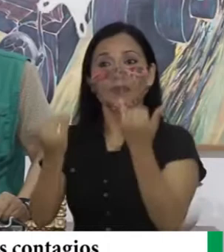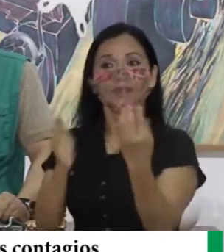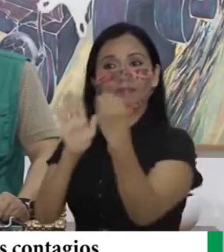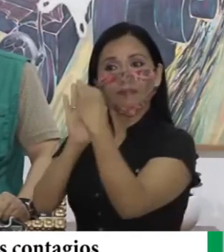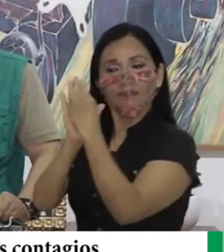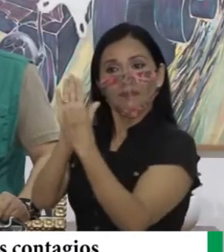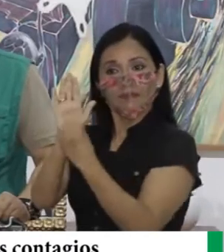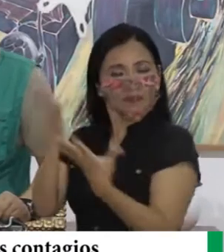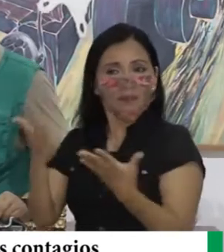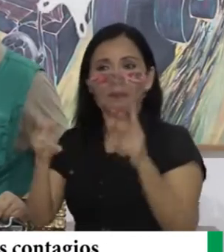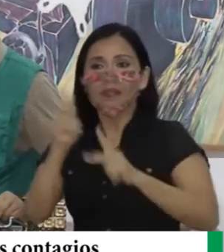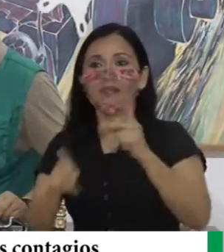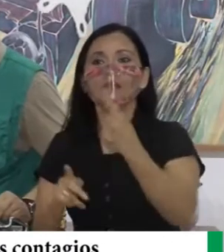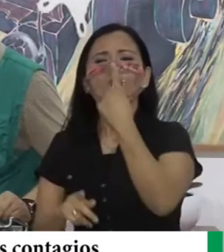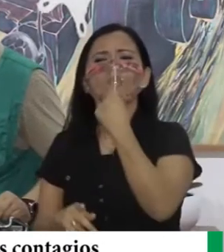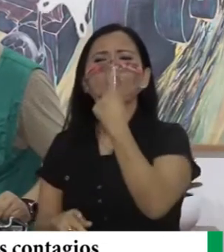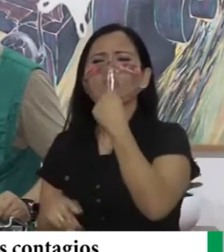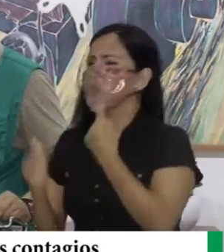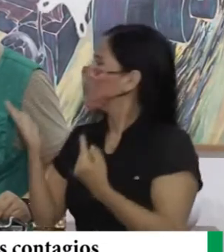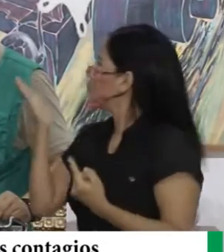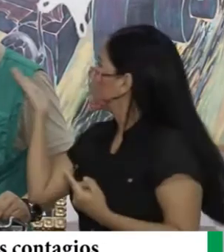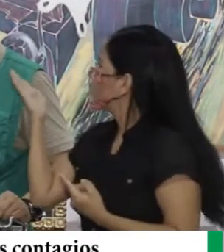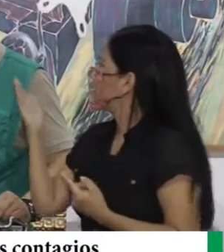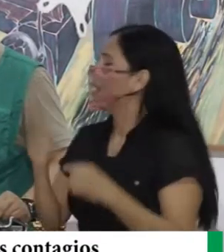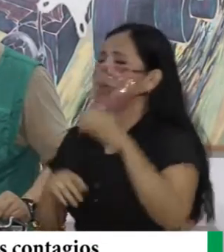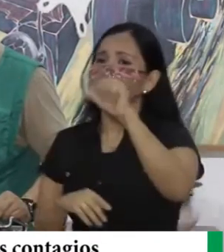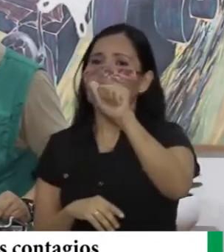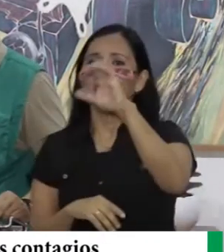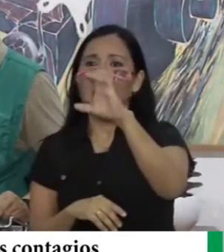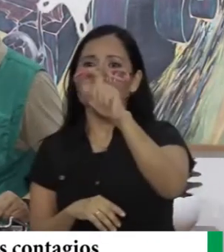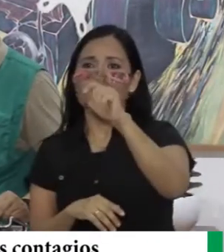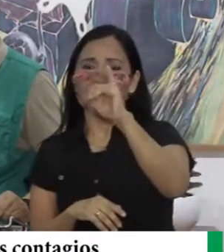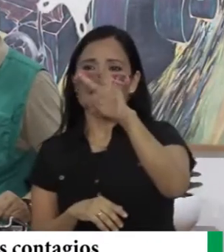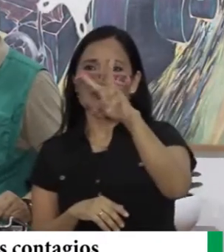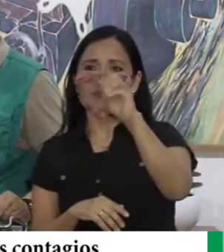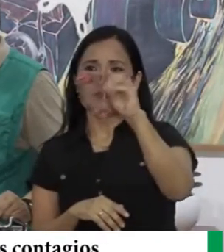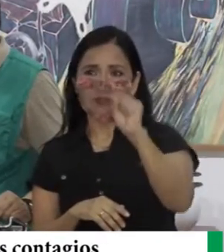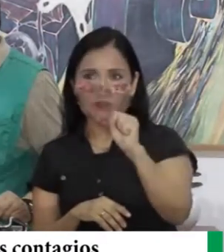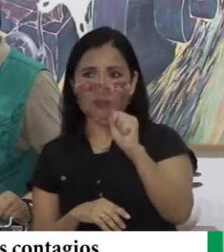tenemos esta cantidad en rojo que es de números activos,